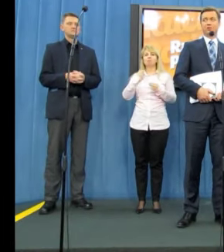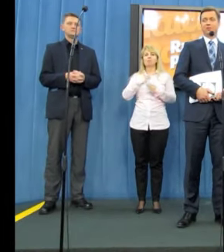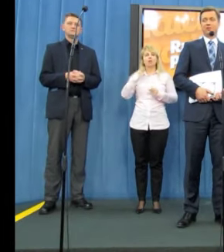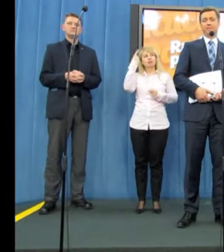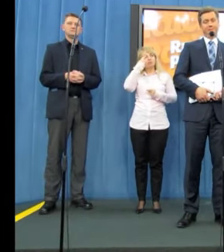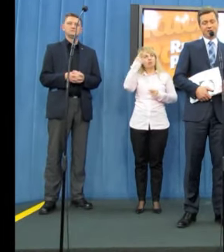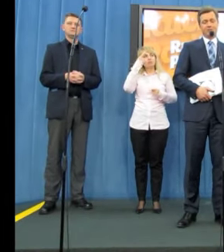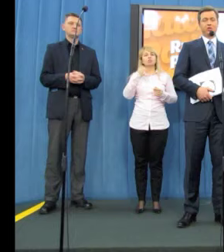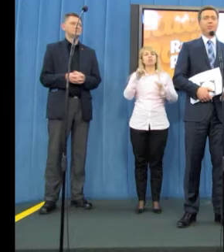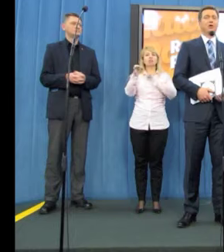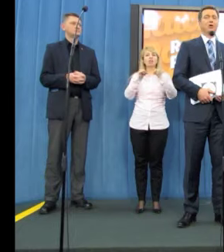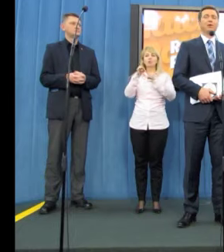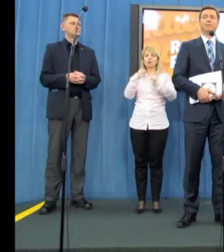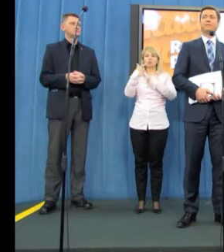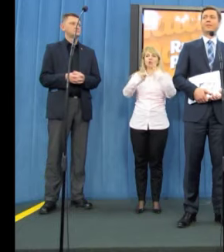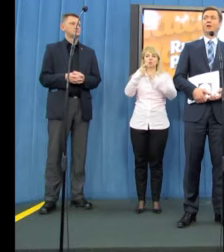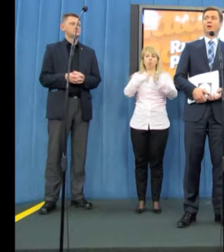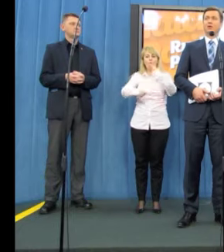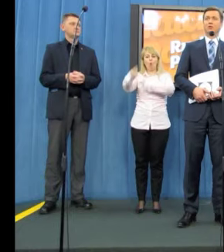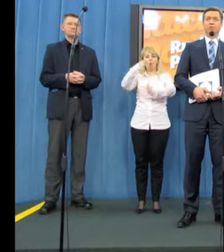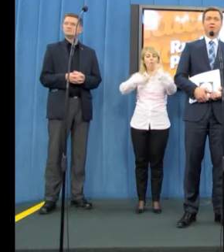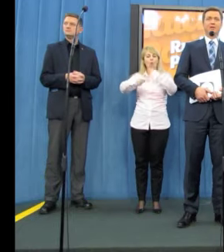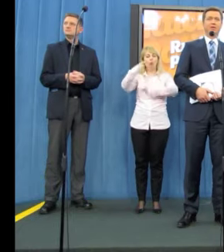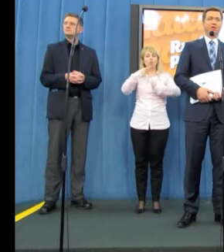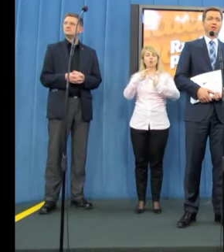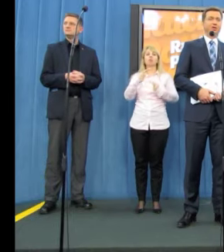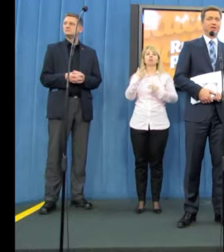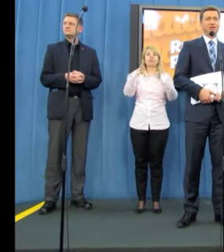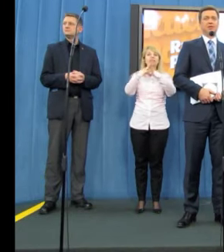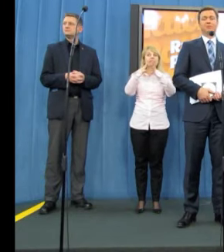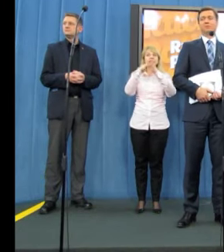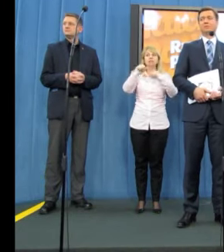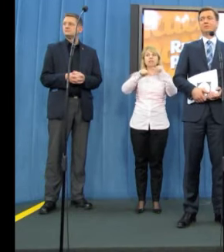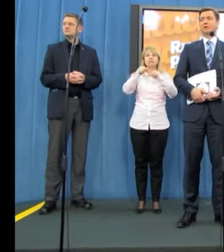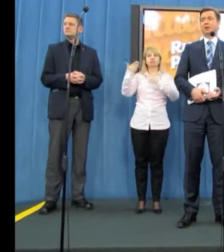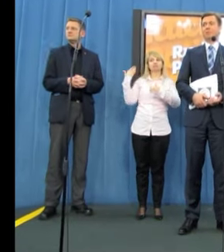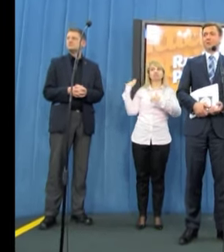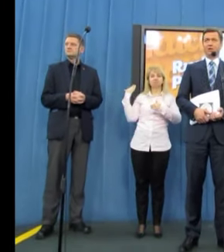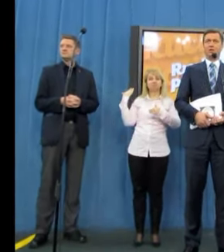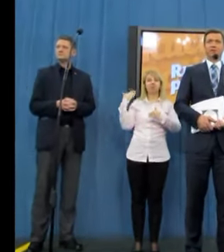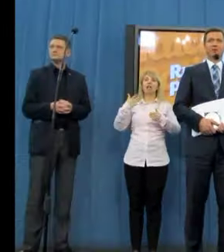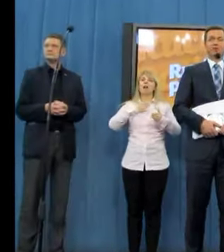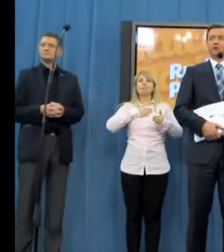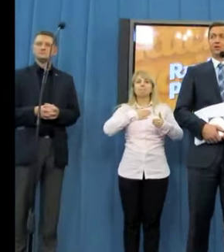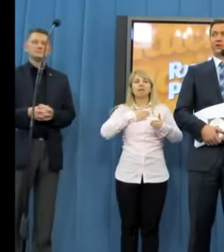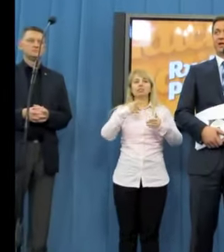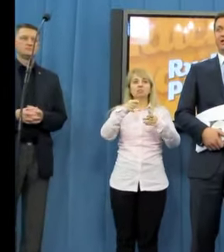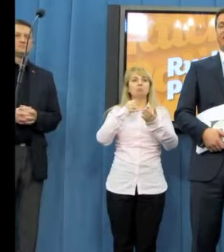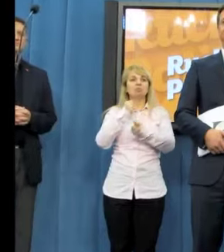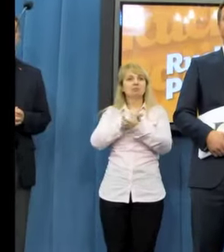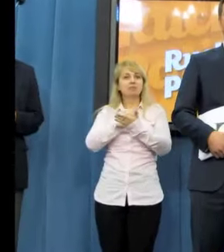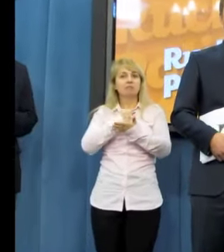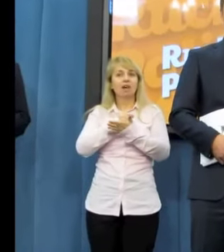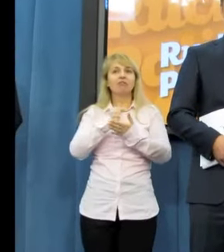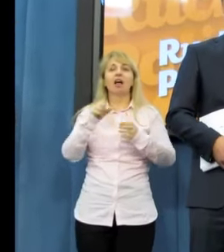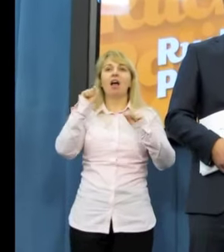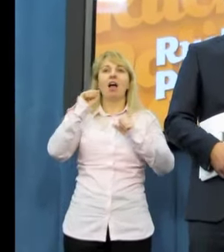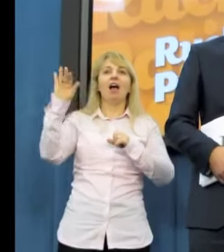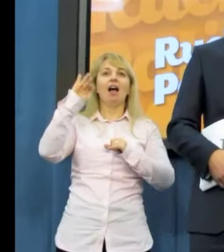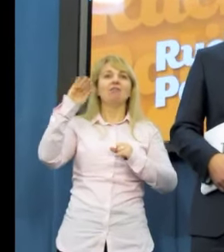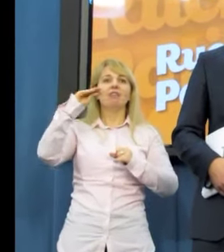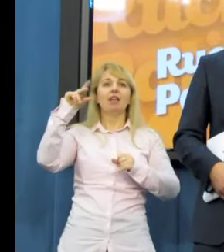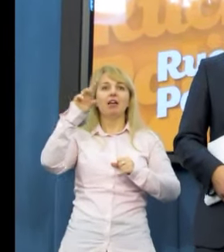zatoczyła to, że dokładnie 10 lat temu mieliśmy do czynienia z aferą